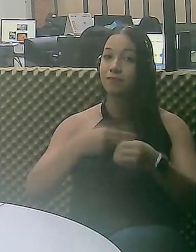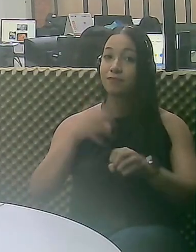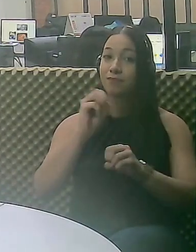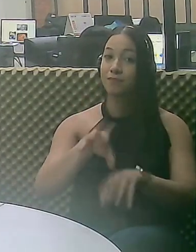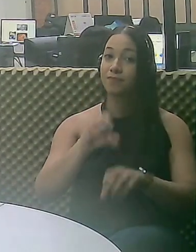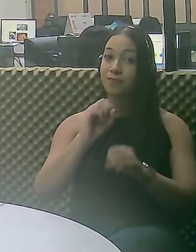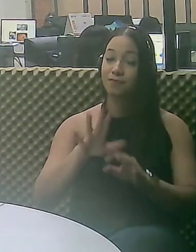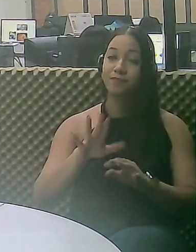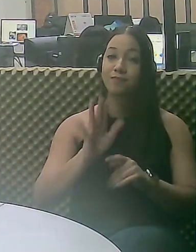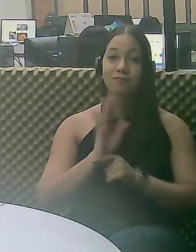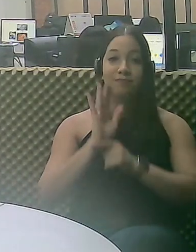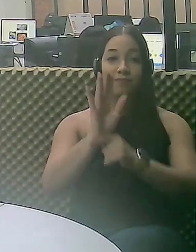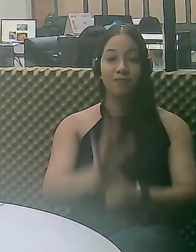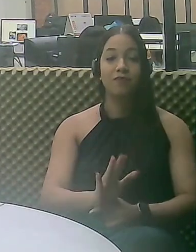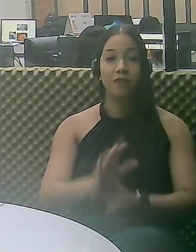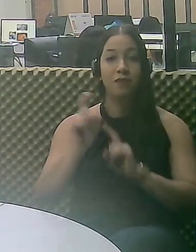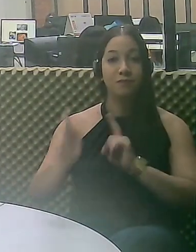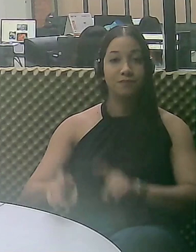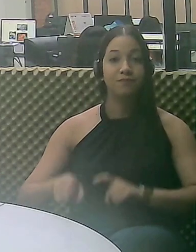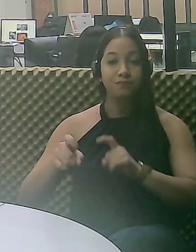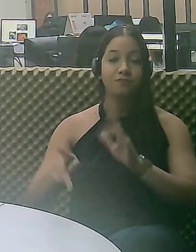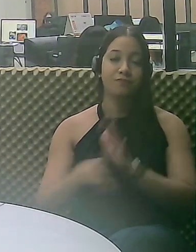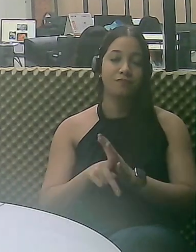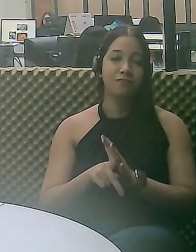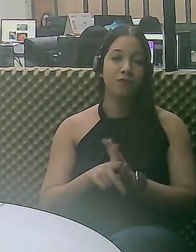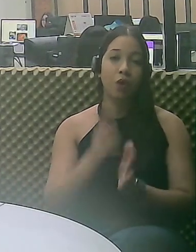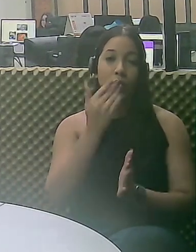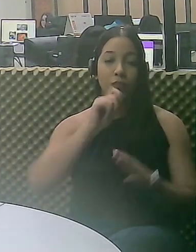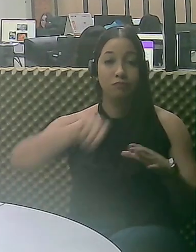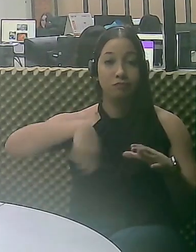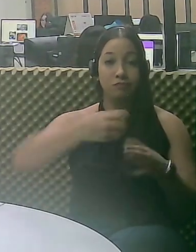Educação, contribuindo com a produção de refeições